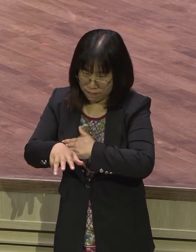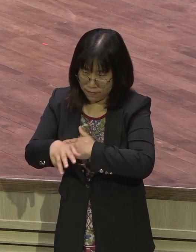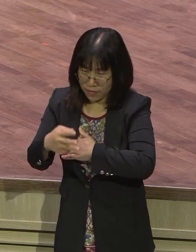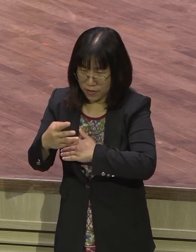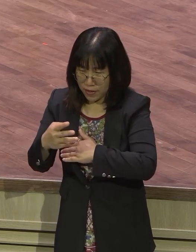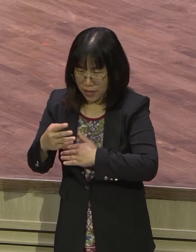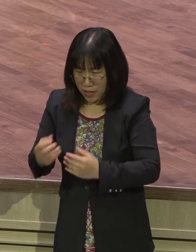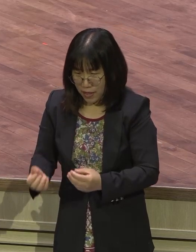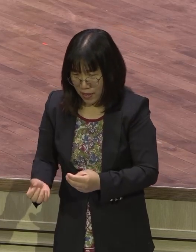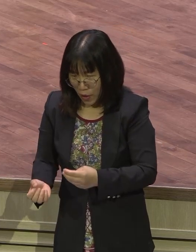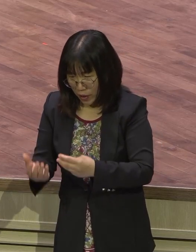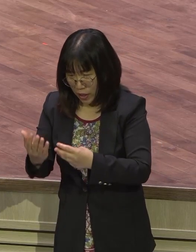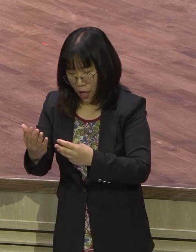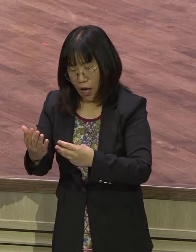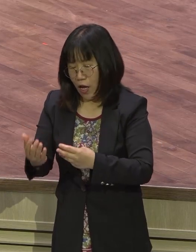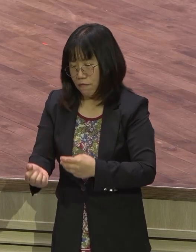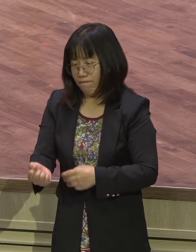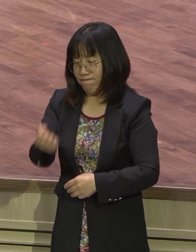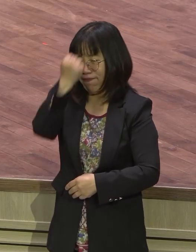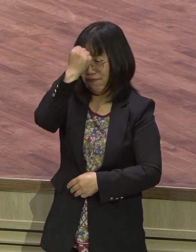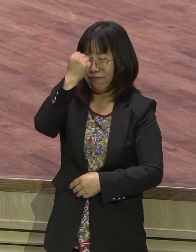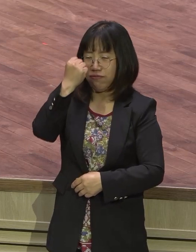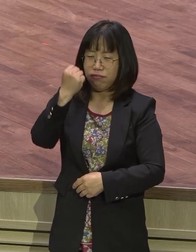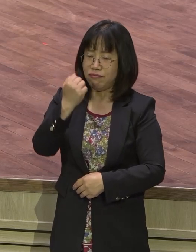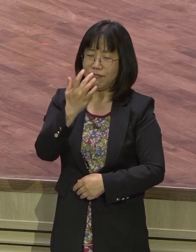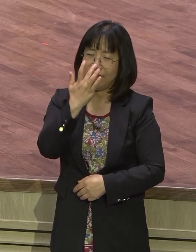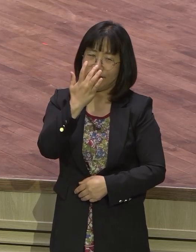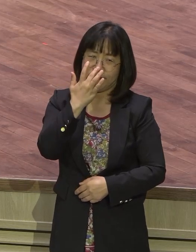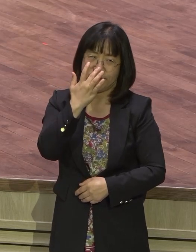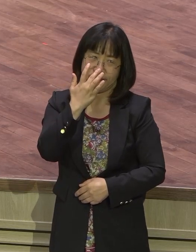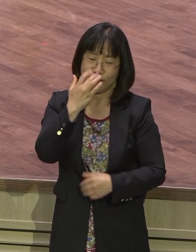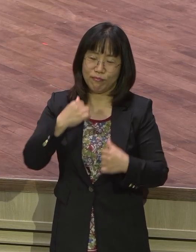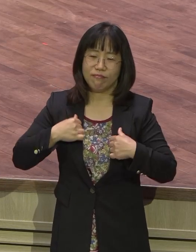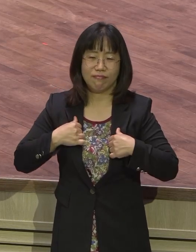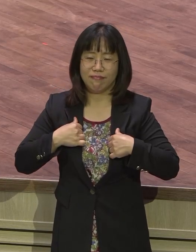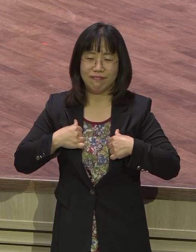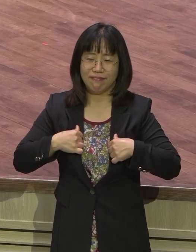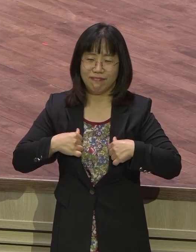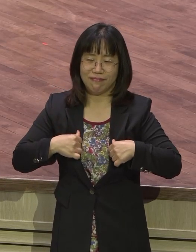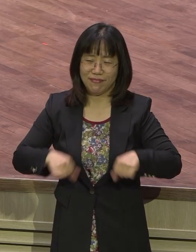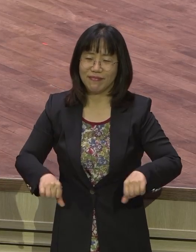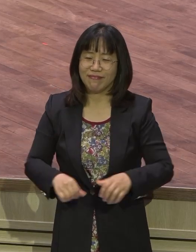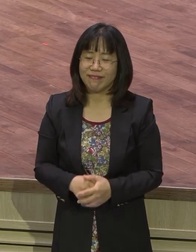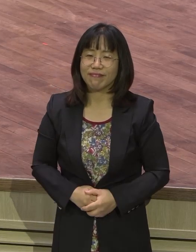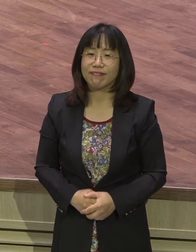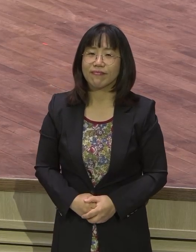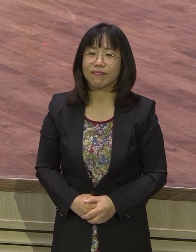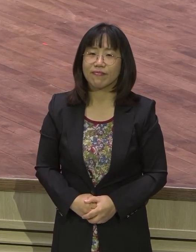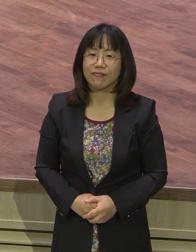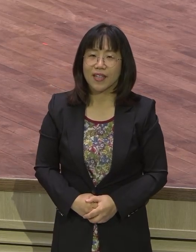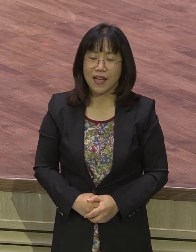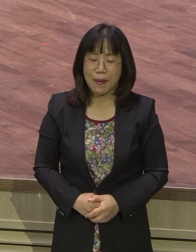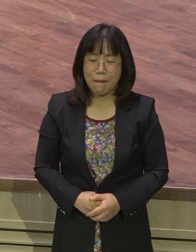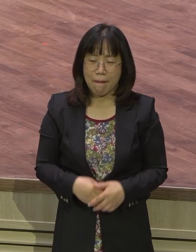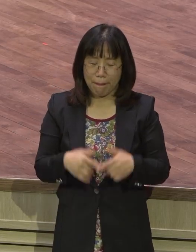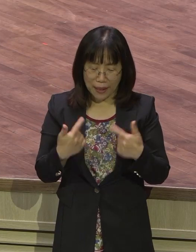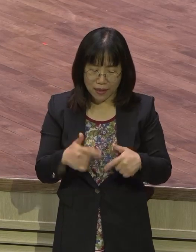레위기 오면 완전히 무슨 말인지 말하듯이 못한 말을 계속하니까 여기서 막 끝나버려요. 그러니까